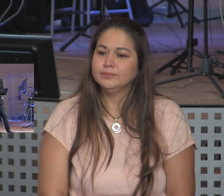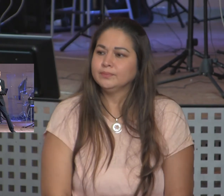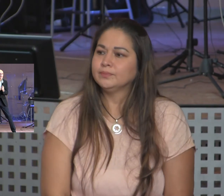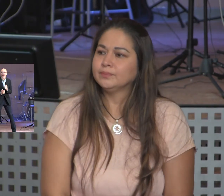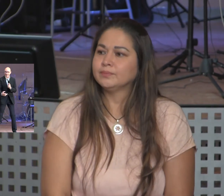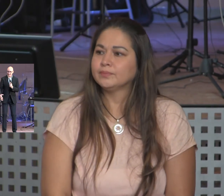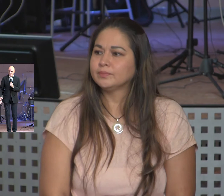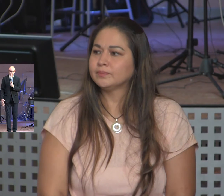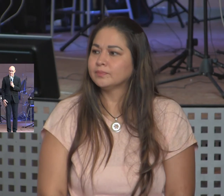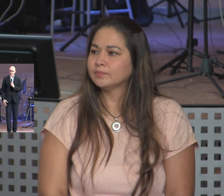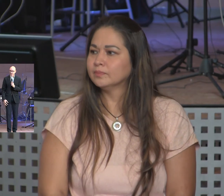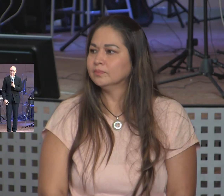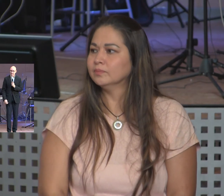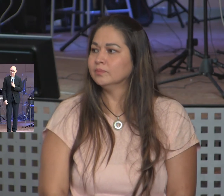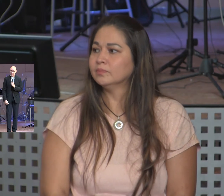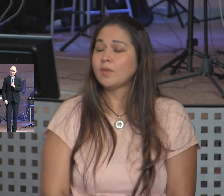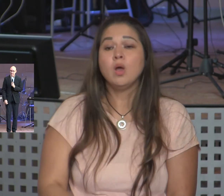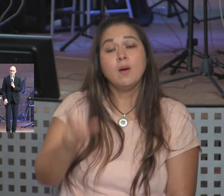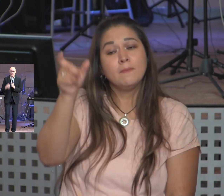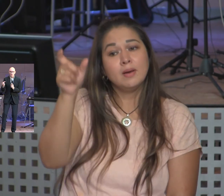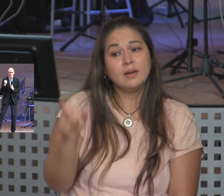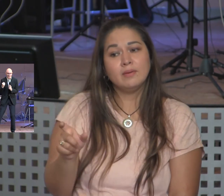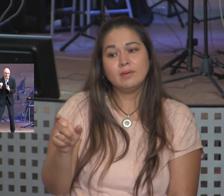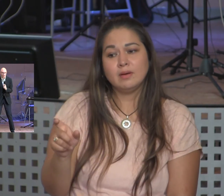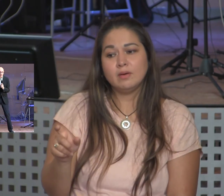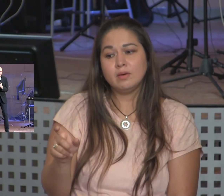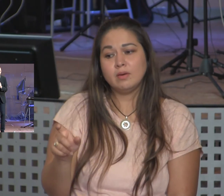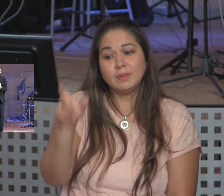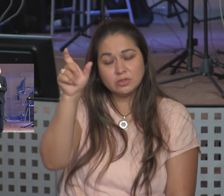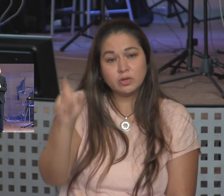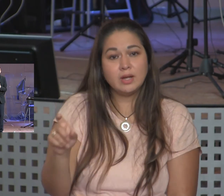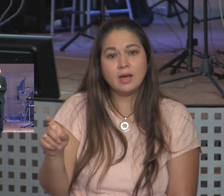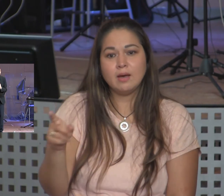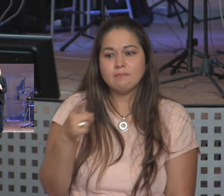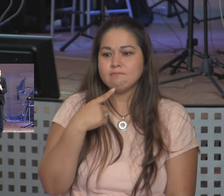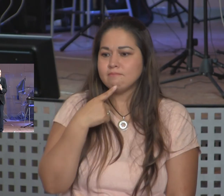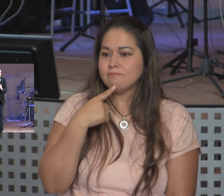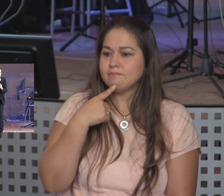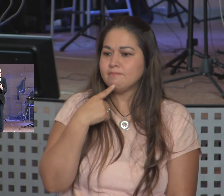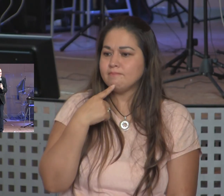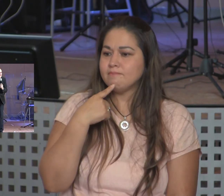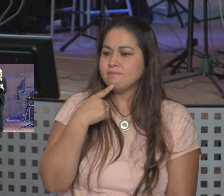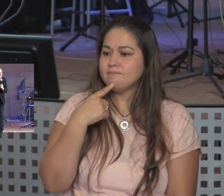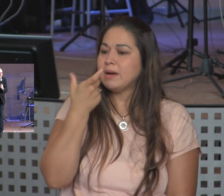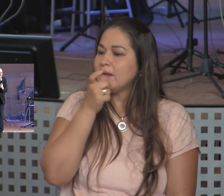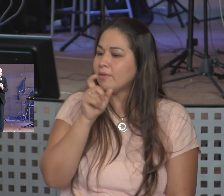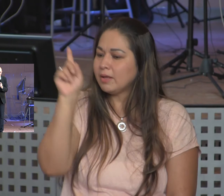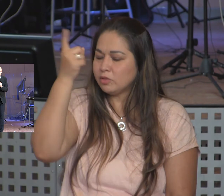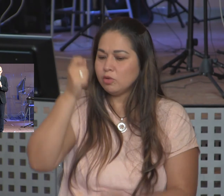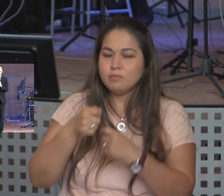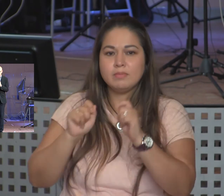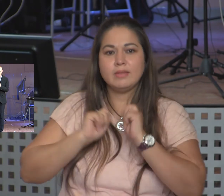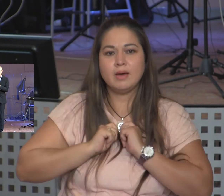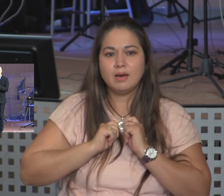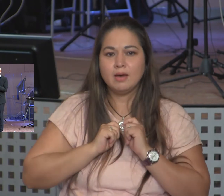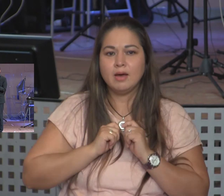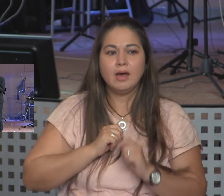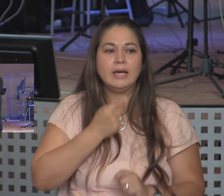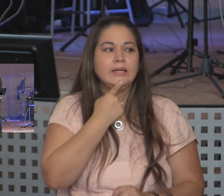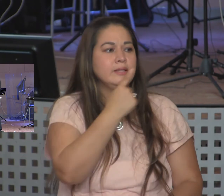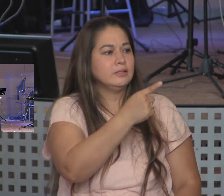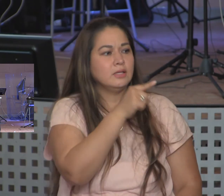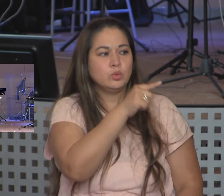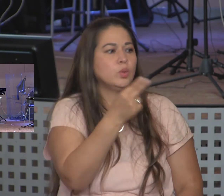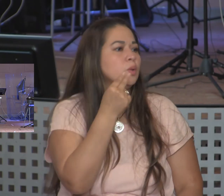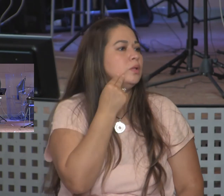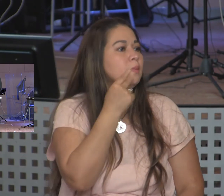no temas. Y yo digo: es cierto, pero explícame cómo se hace eso de no temer. Cuando